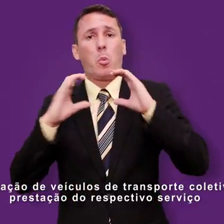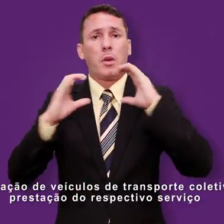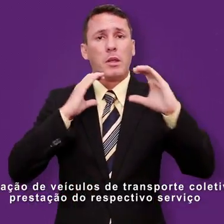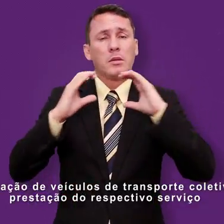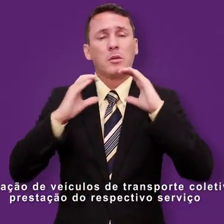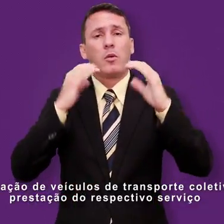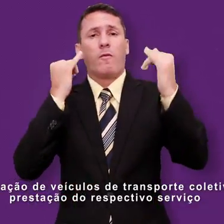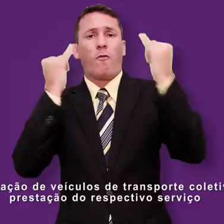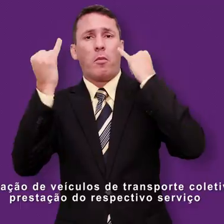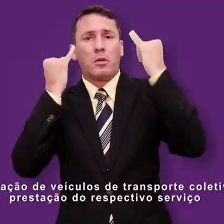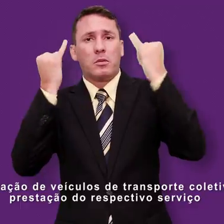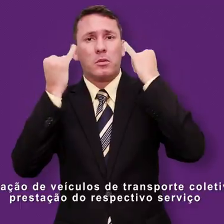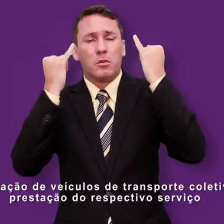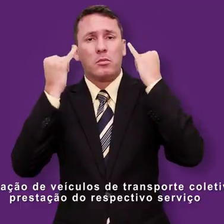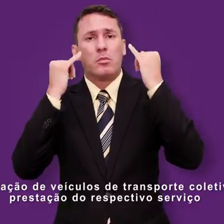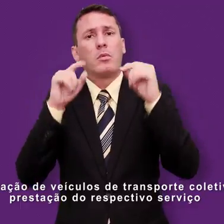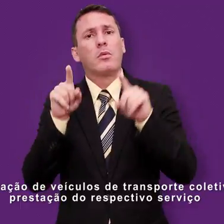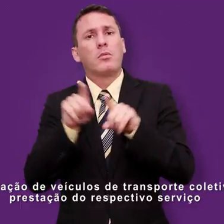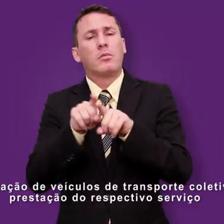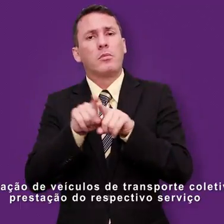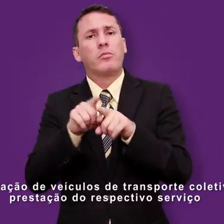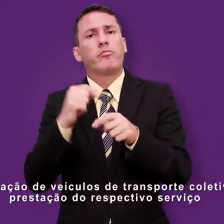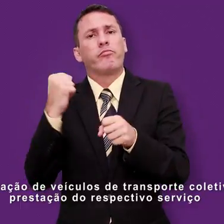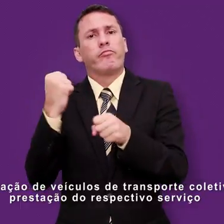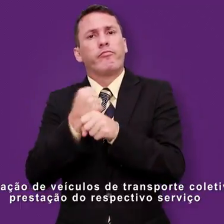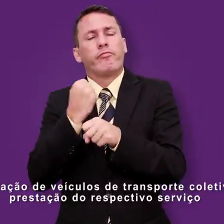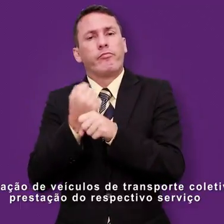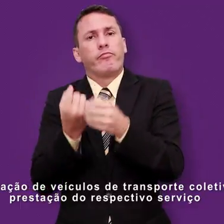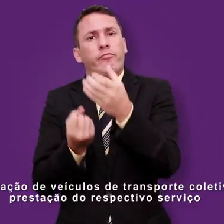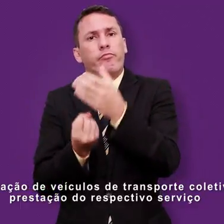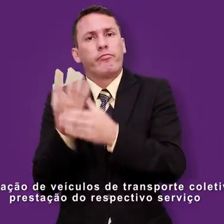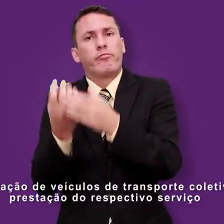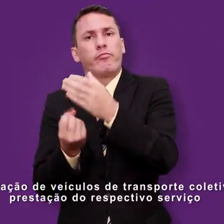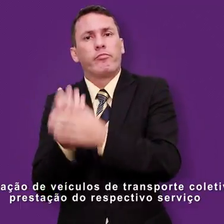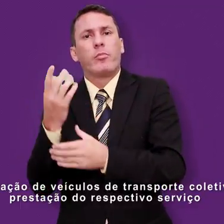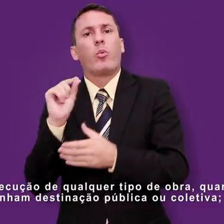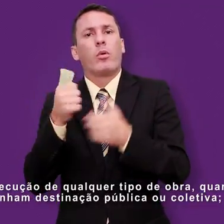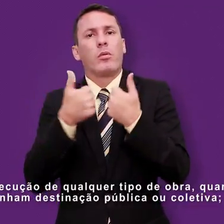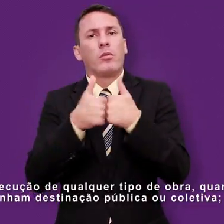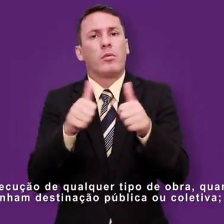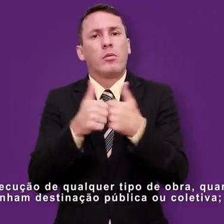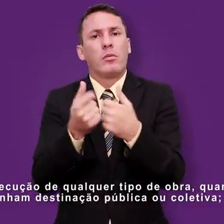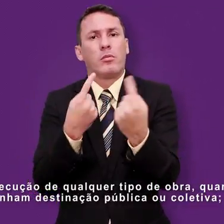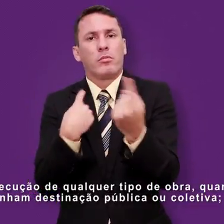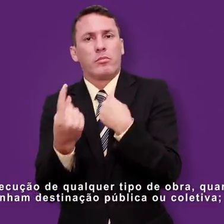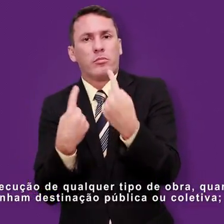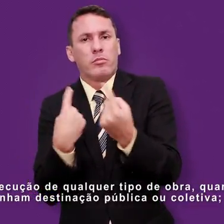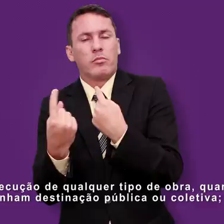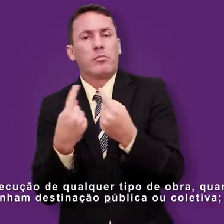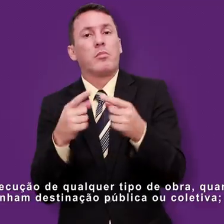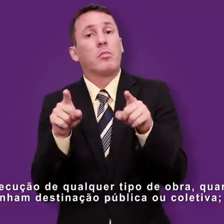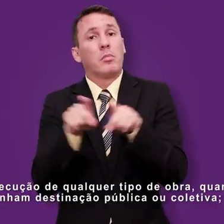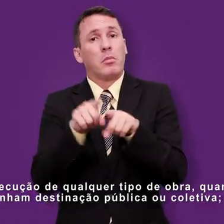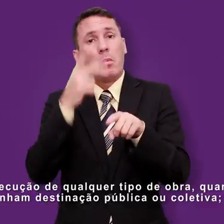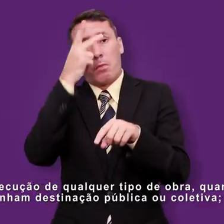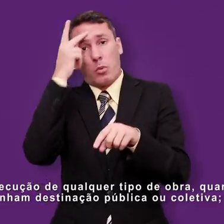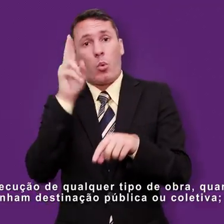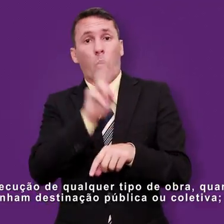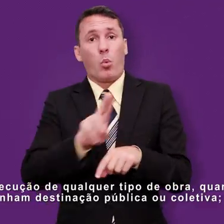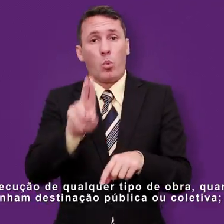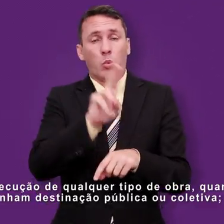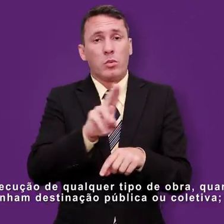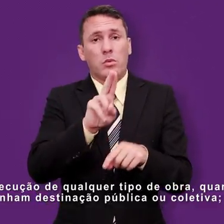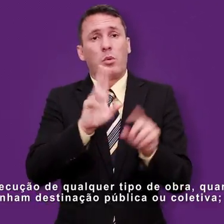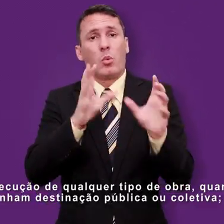fabricação de veículos de transporte coletivo, a prestação do respectivo serviço e a execução de qualquer tipo de